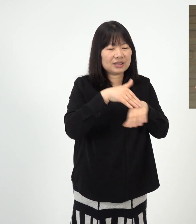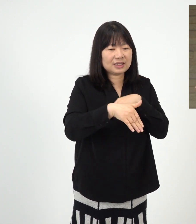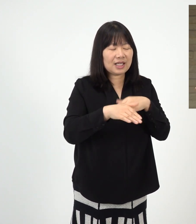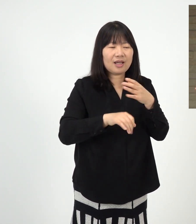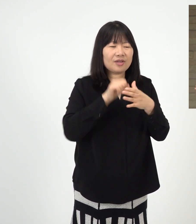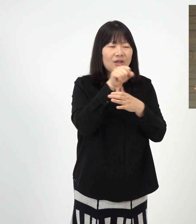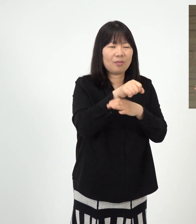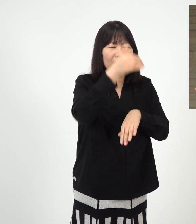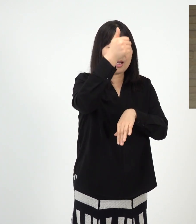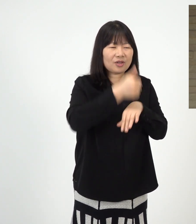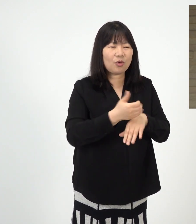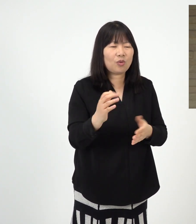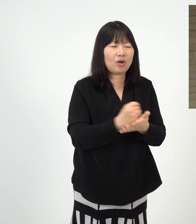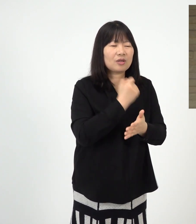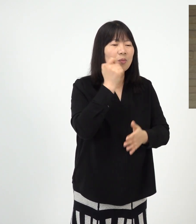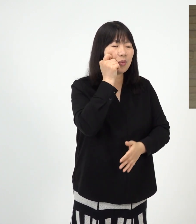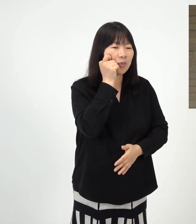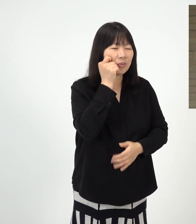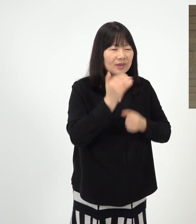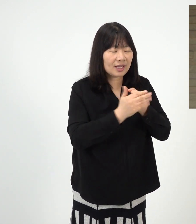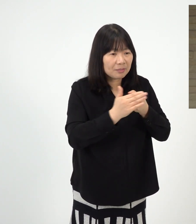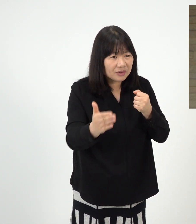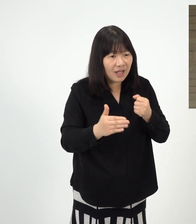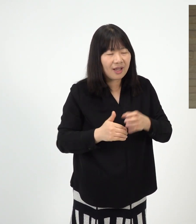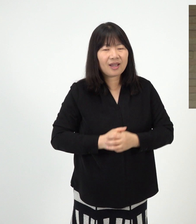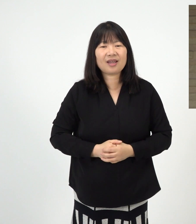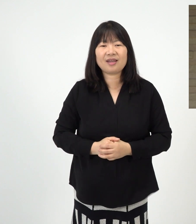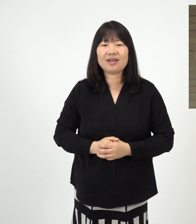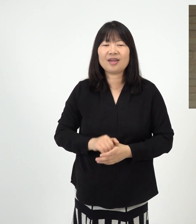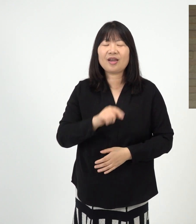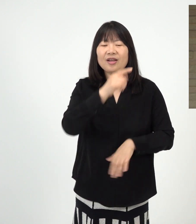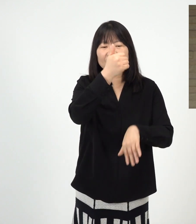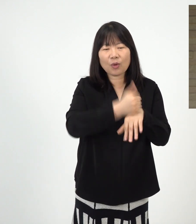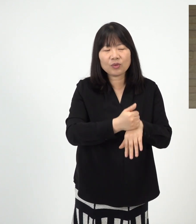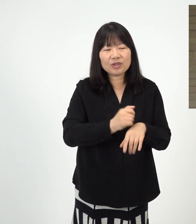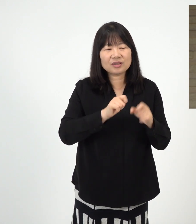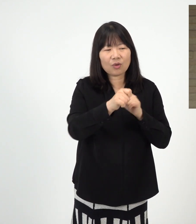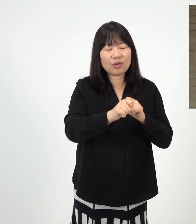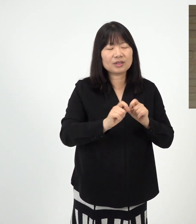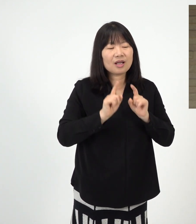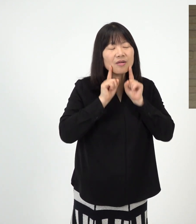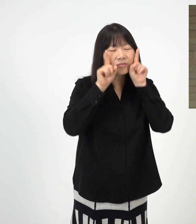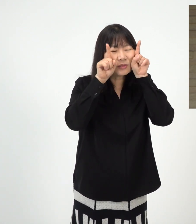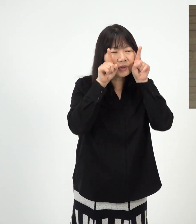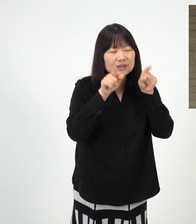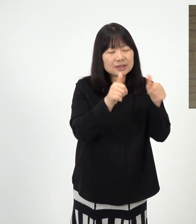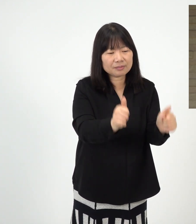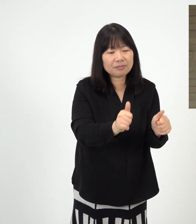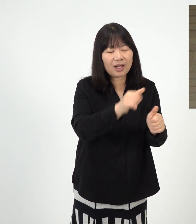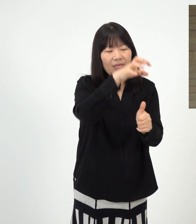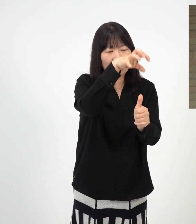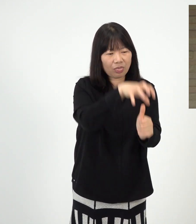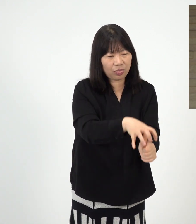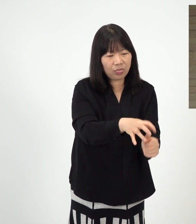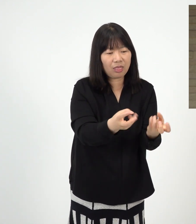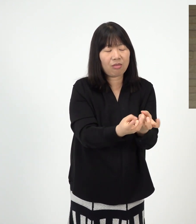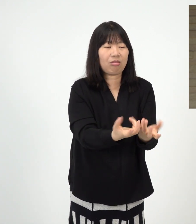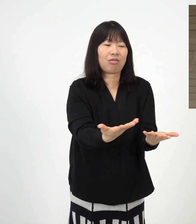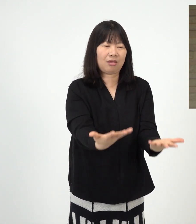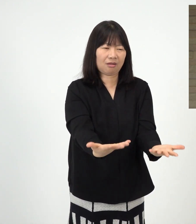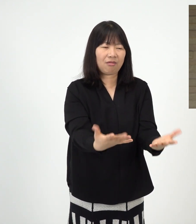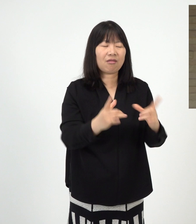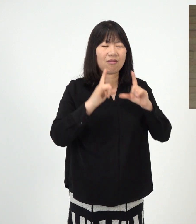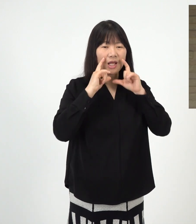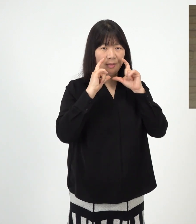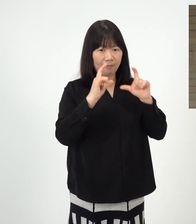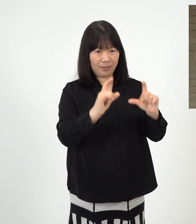나온단 말이에요. 그래서 그 결말은 영원한 불에, 심판 앞에 놓일 수밖에 없다는 명백한